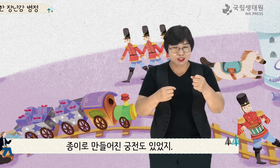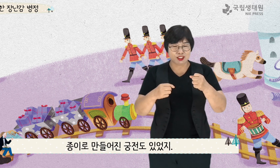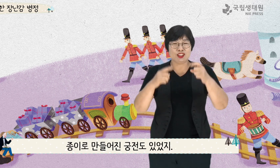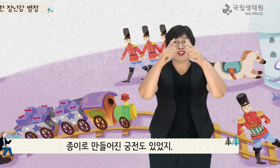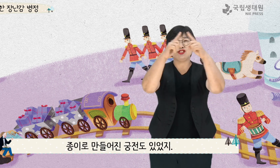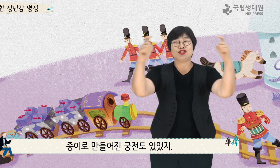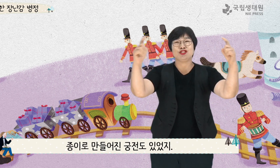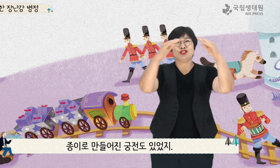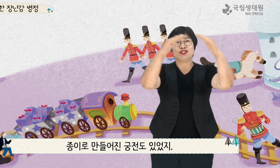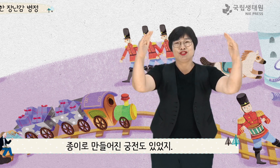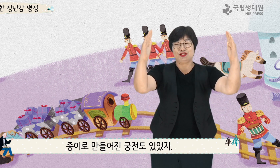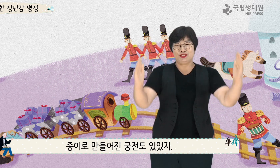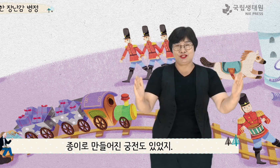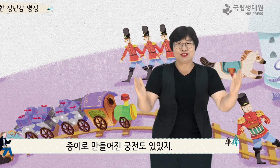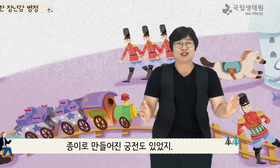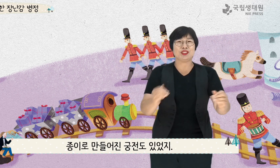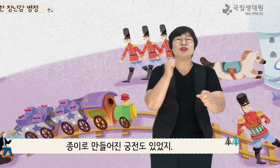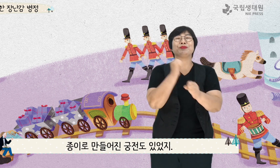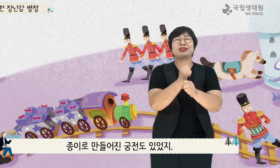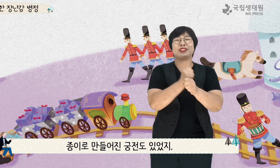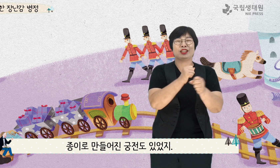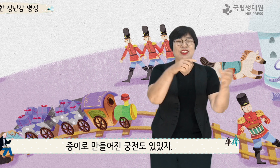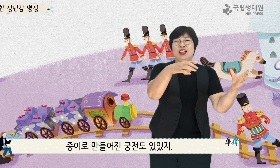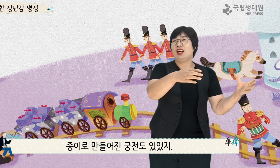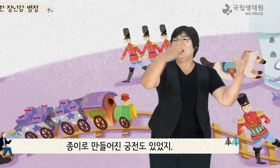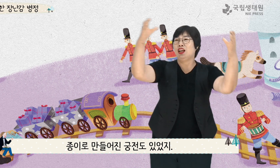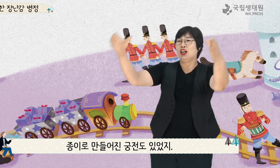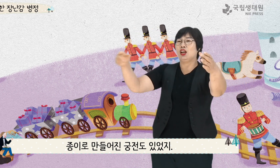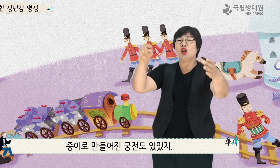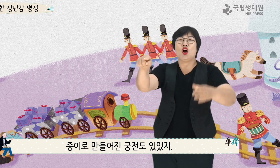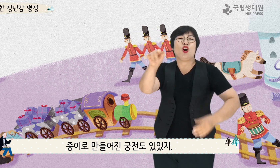종이로 만들어진 궁전도 있었지.